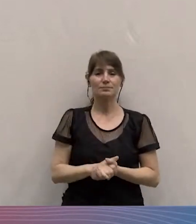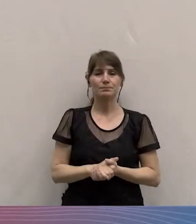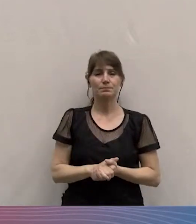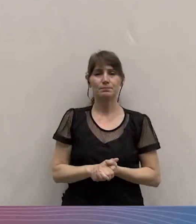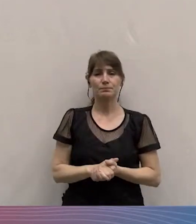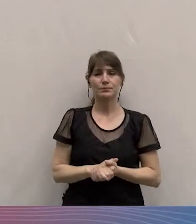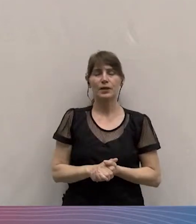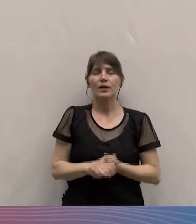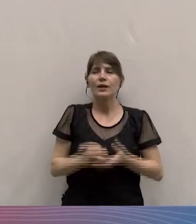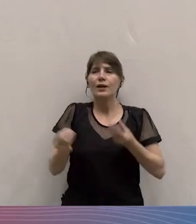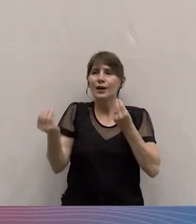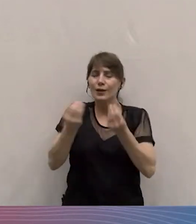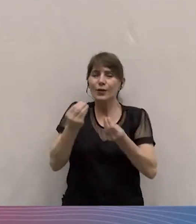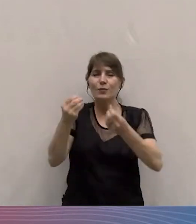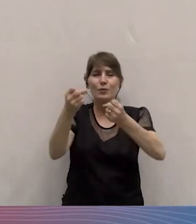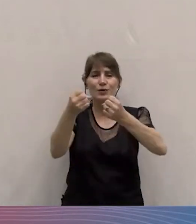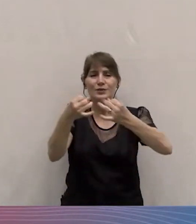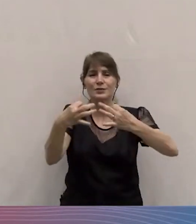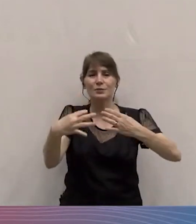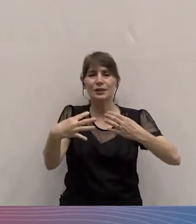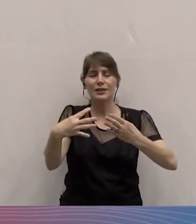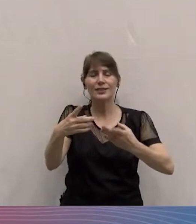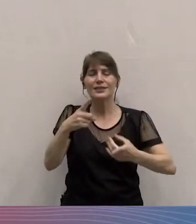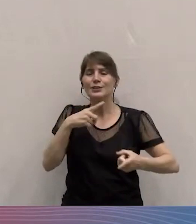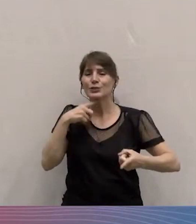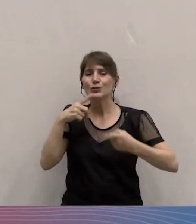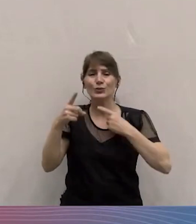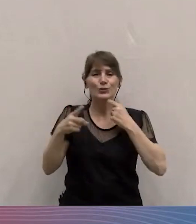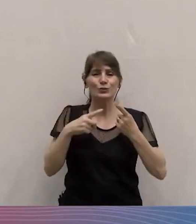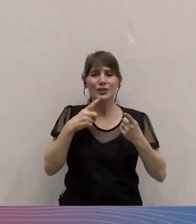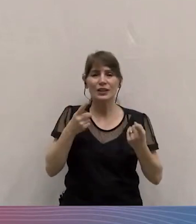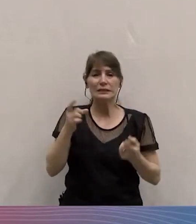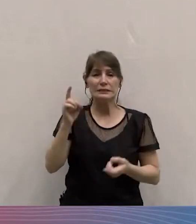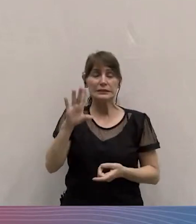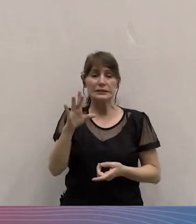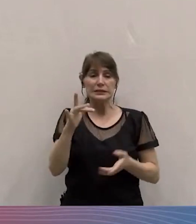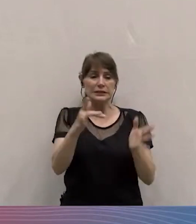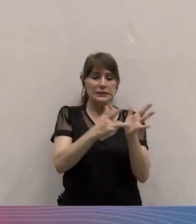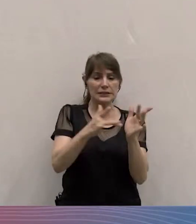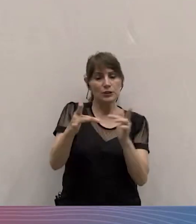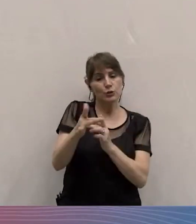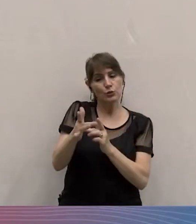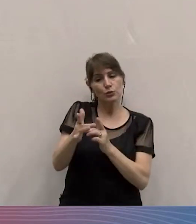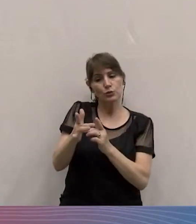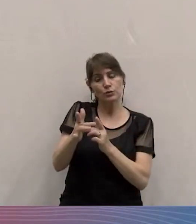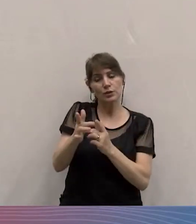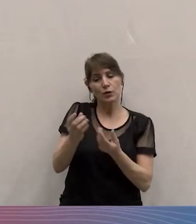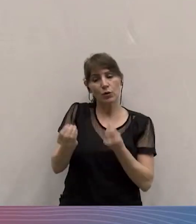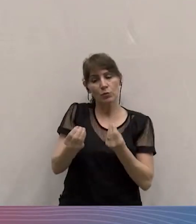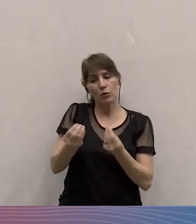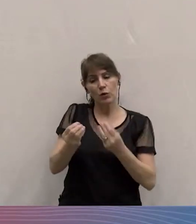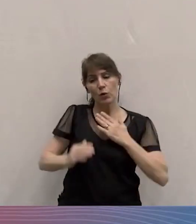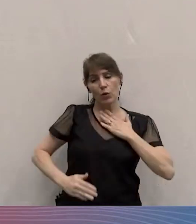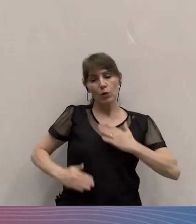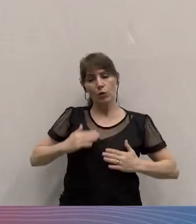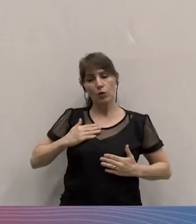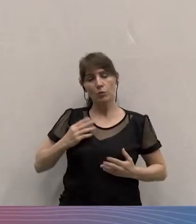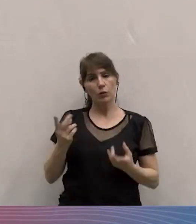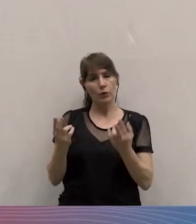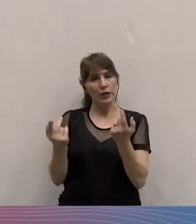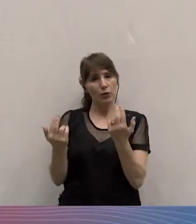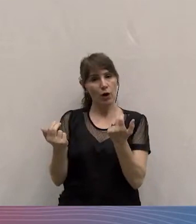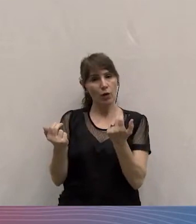Mas como isso? Como é isso? Fica uma dúvida. Se Jesus também teve que tomar essa carne do homem